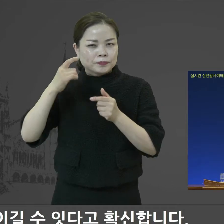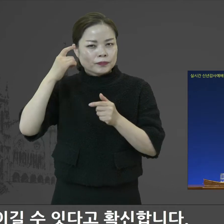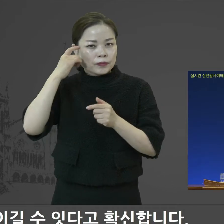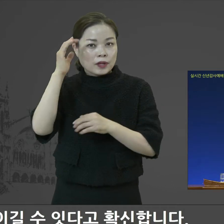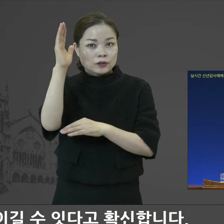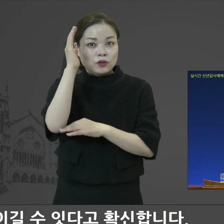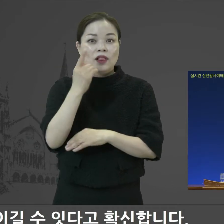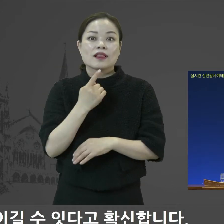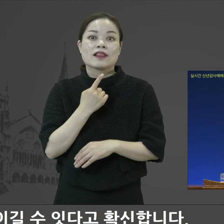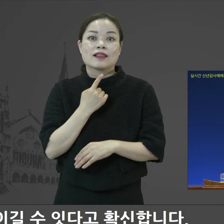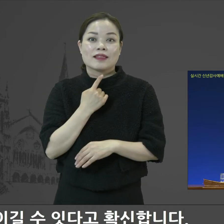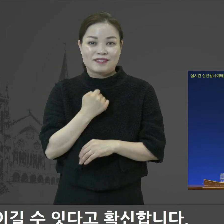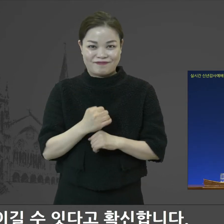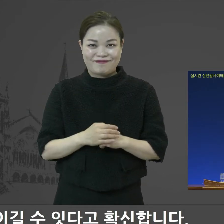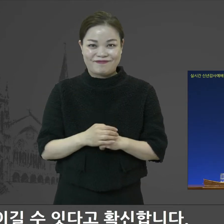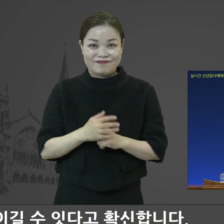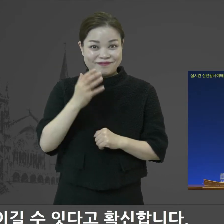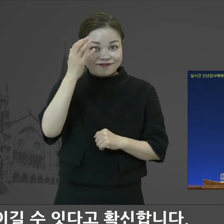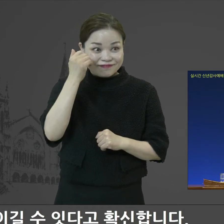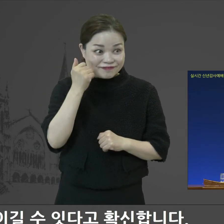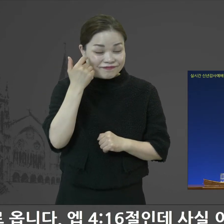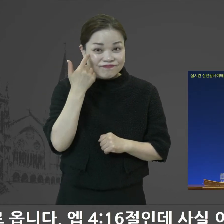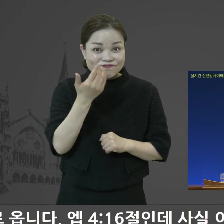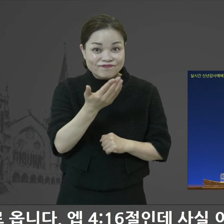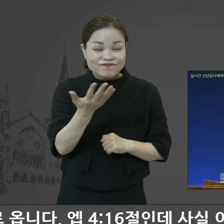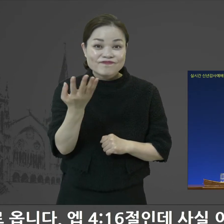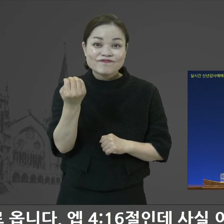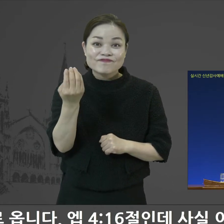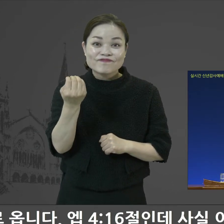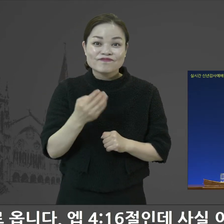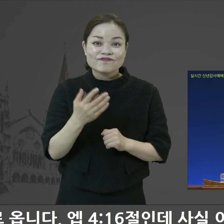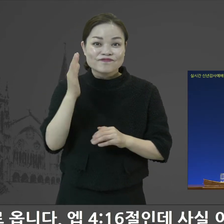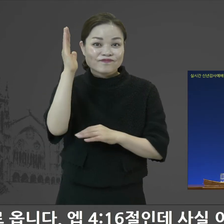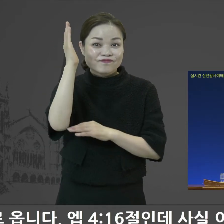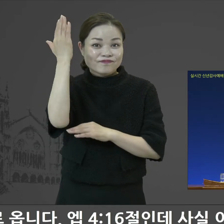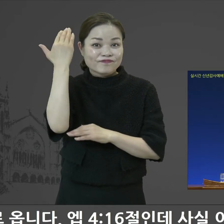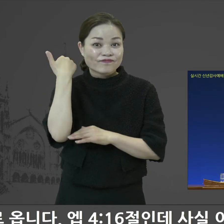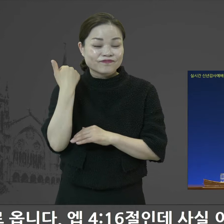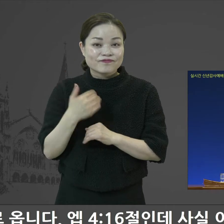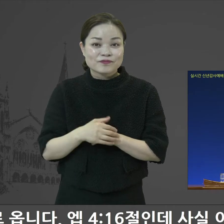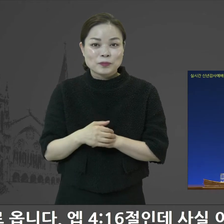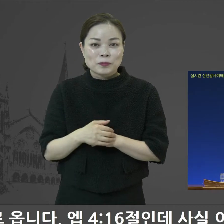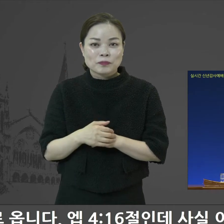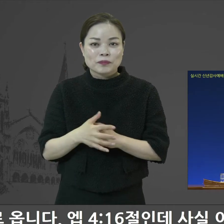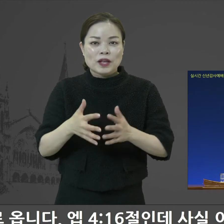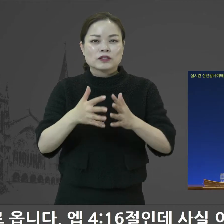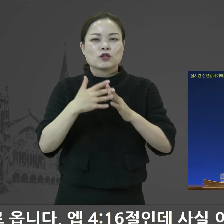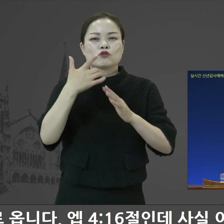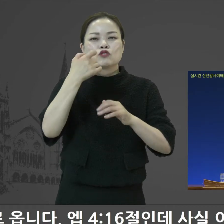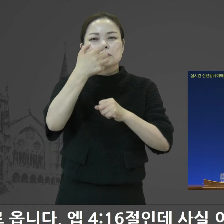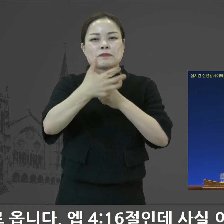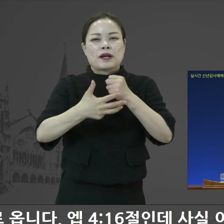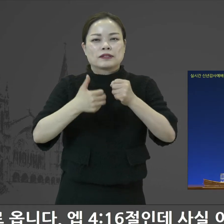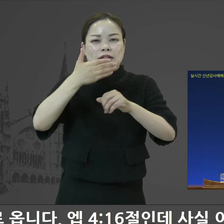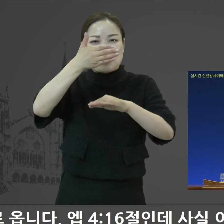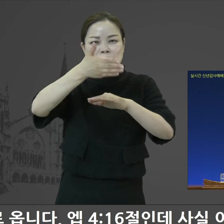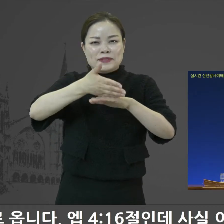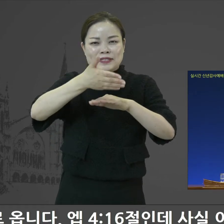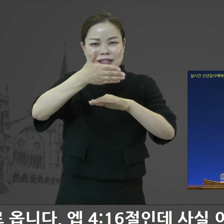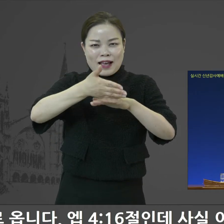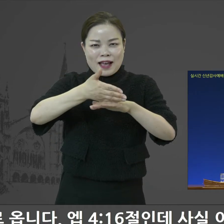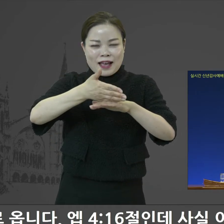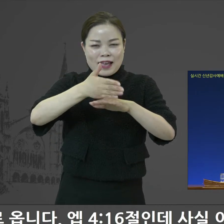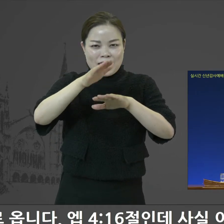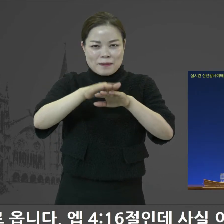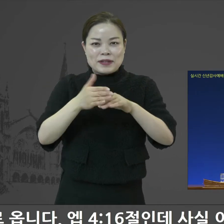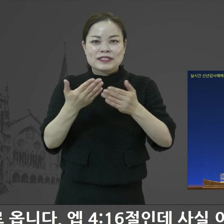설교를 했죠. 기억하실 겁니다. 언제 했냐면 우리 교회 설립 68주년 감사